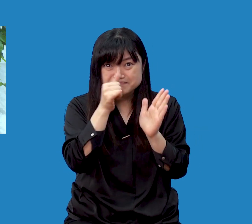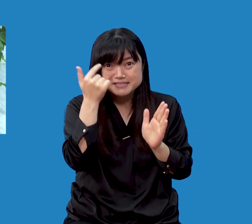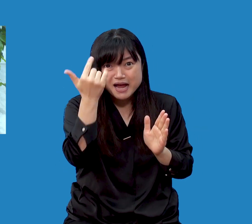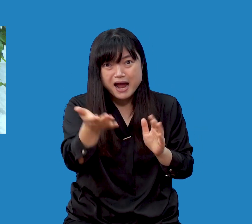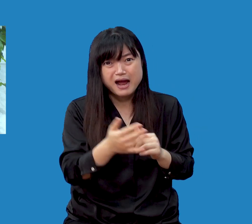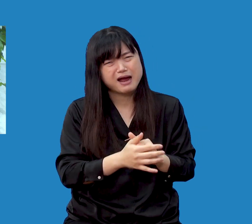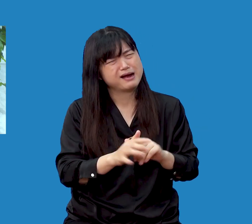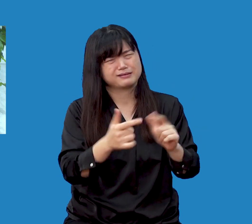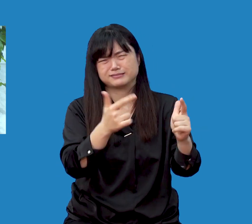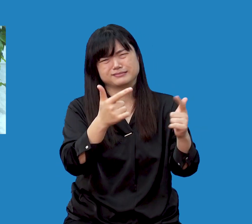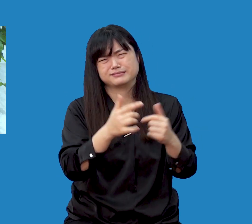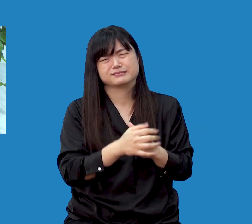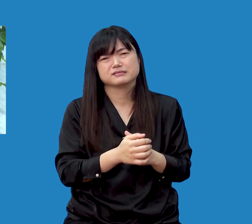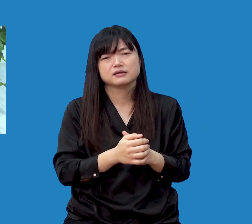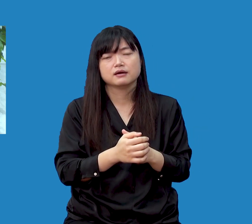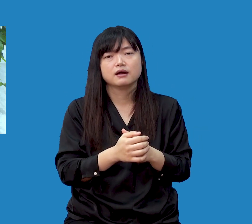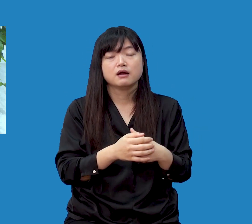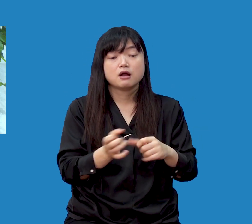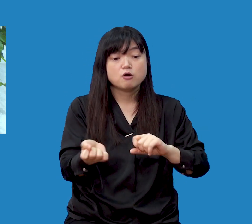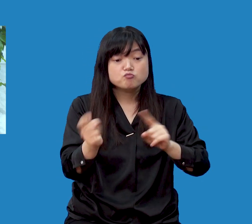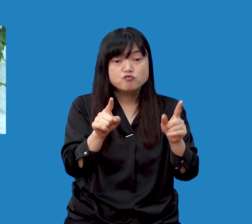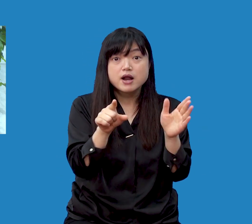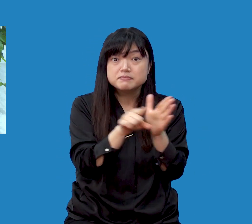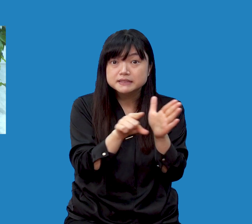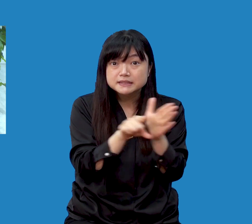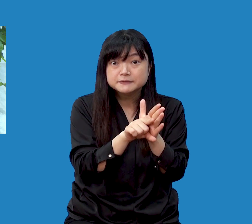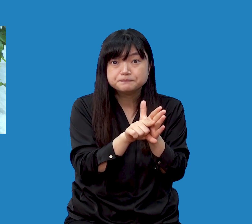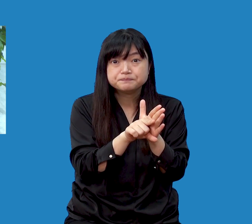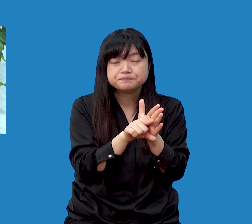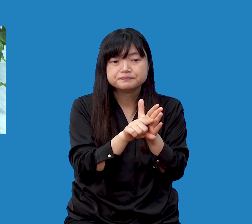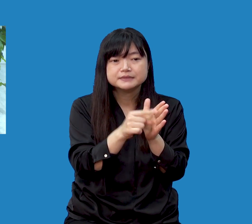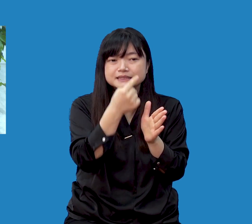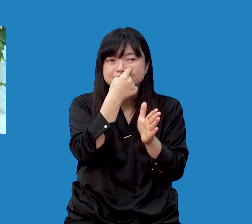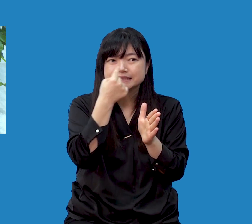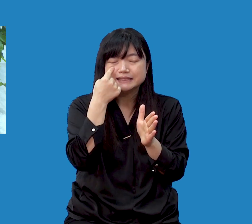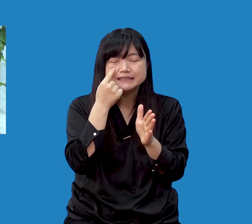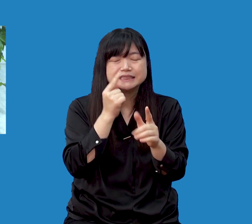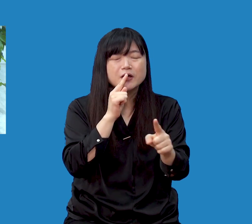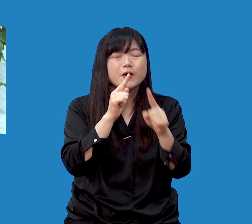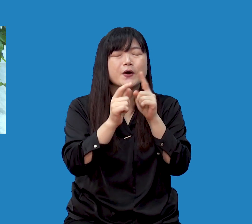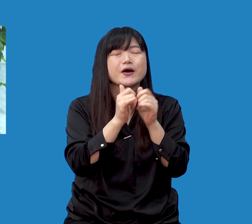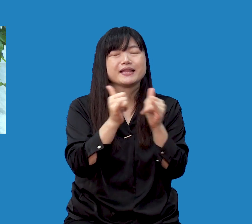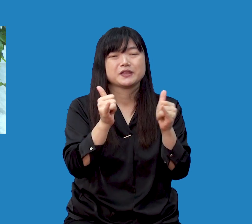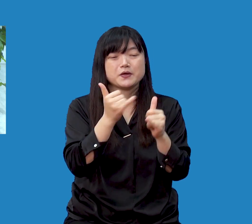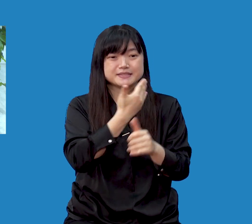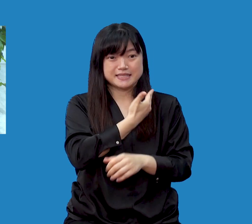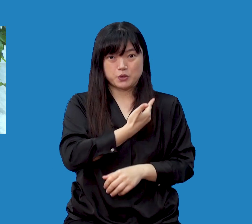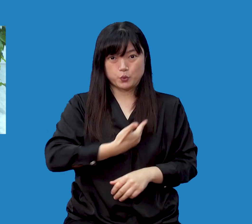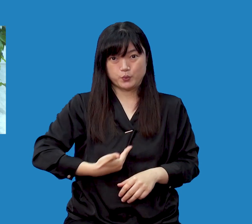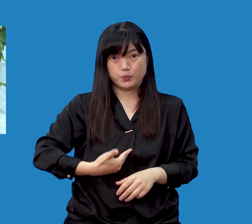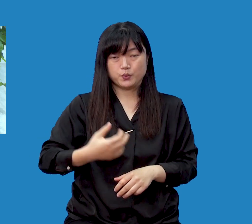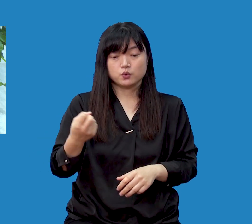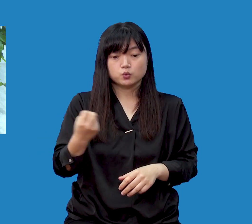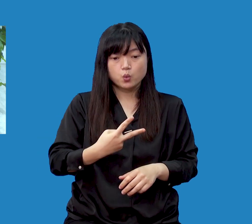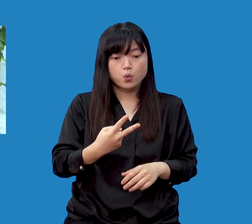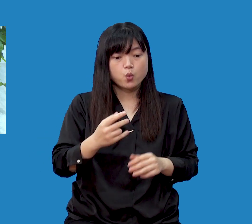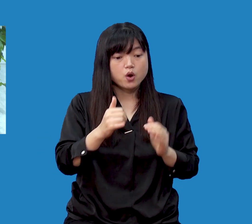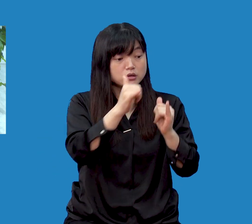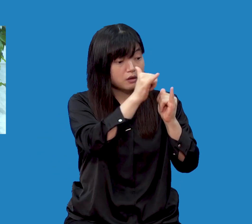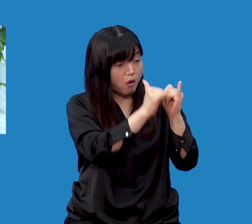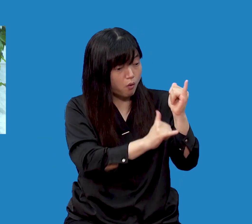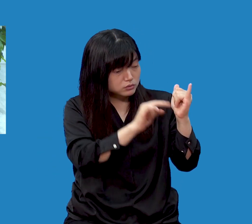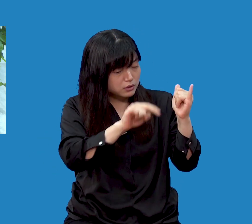것일까요? 부활 신앙을 증언하며 살았던 사도들과 역사